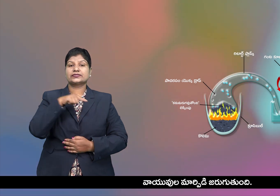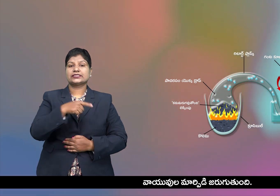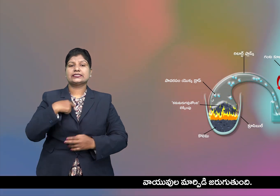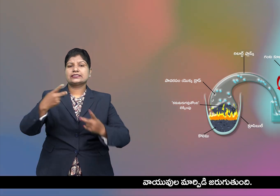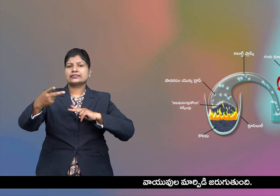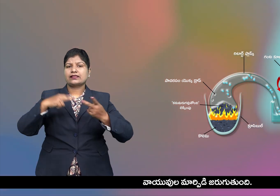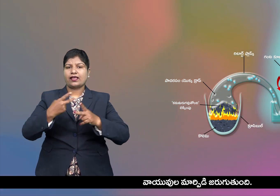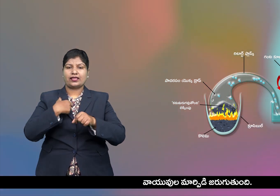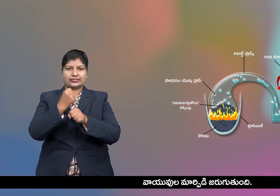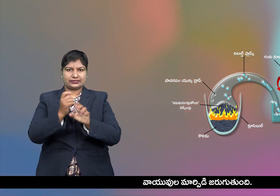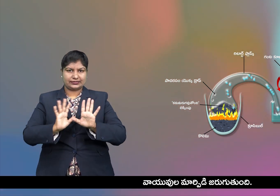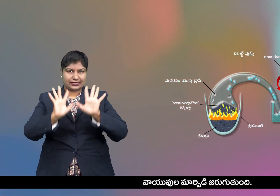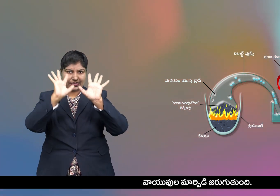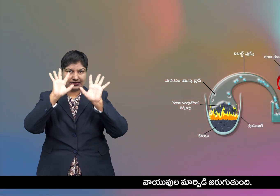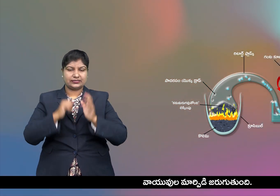వాయువుల మార్పిడి జరుగుతుంది.